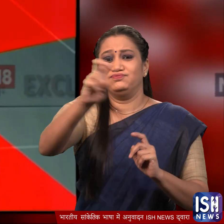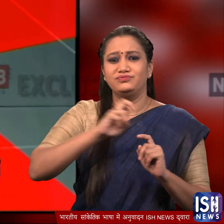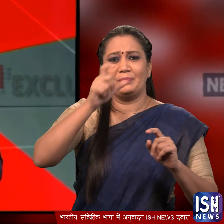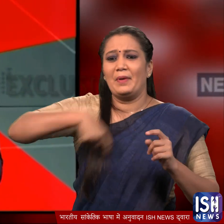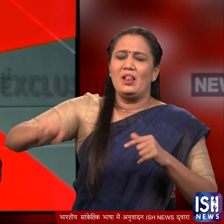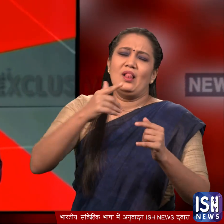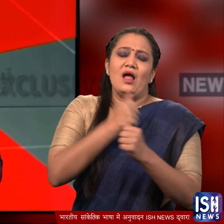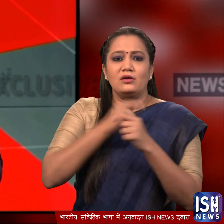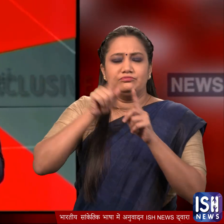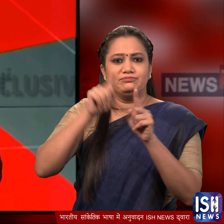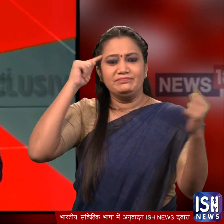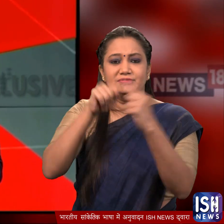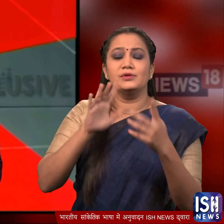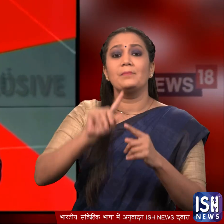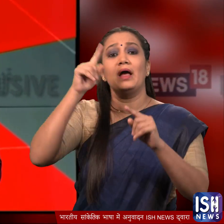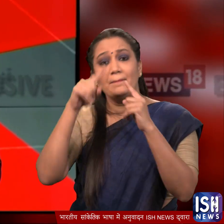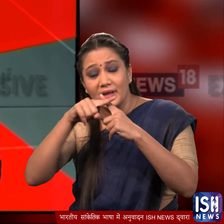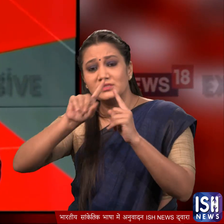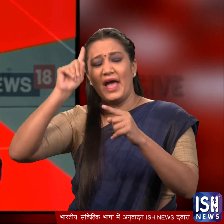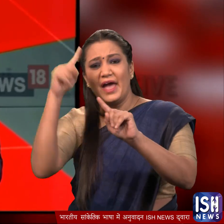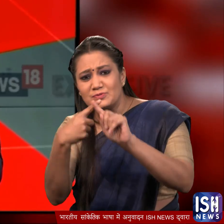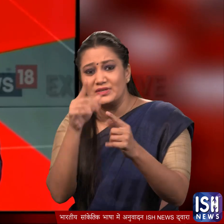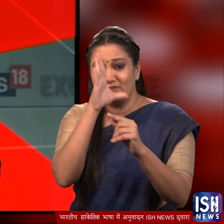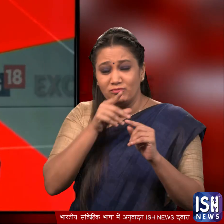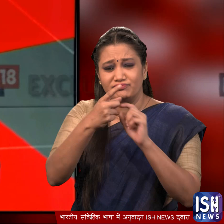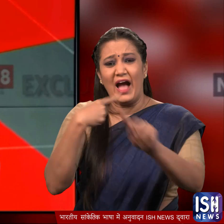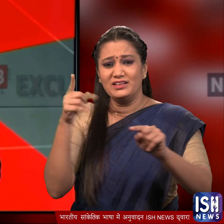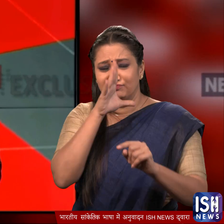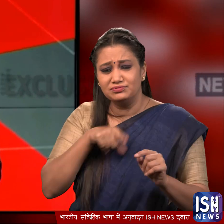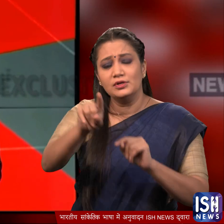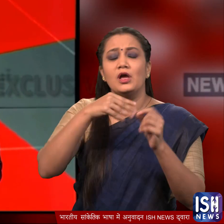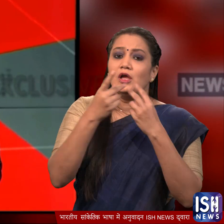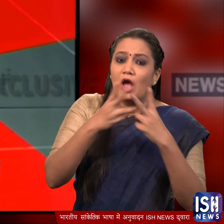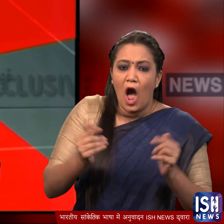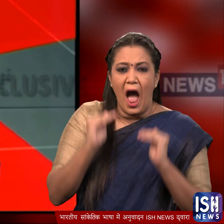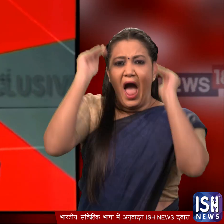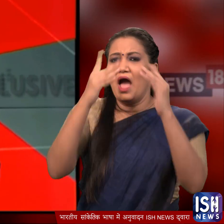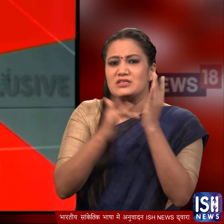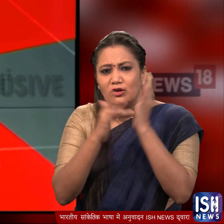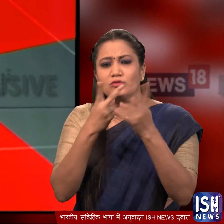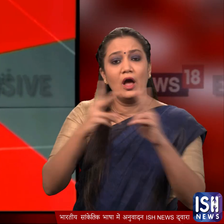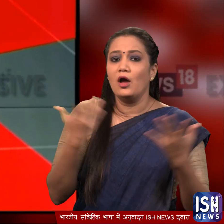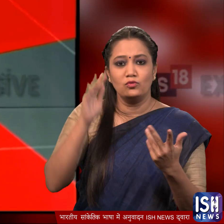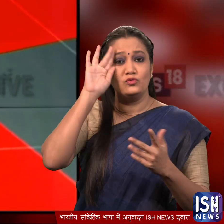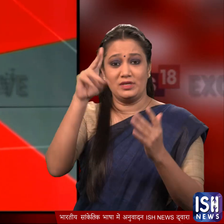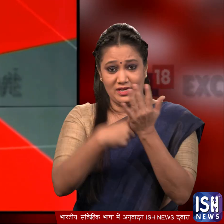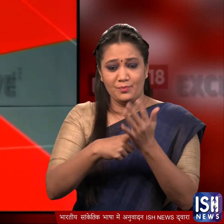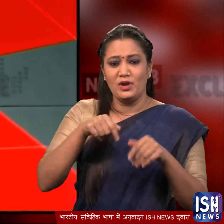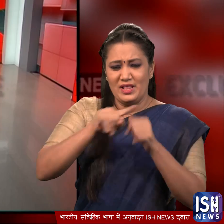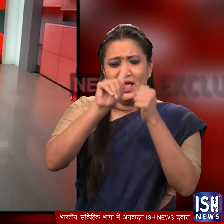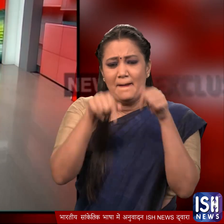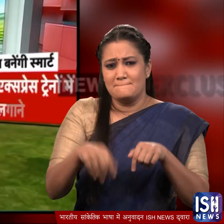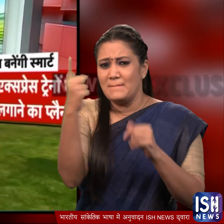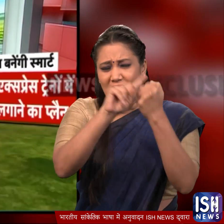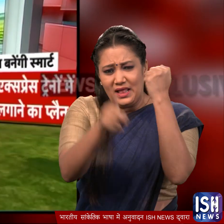जाने वाली लोकल ट्रेन और कुछ एक्सप्रेस ट्रेनों को हाईटेक बनाने की तैयारी है। न्यूज़ 18 के दिवाकर सिंह की रिपोर्ट है कि